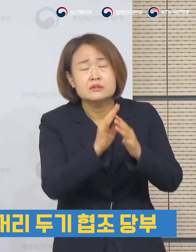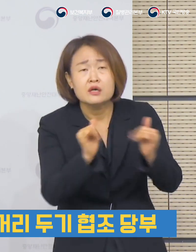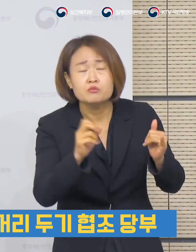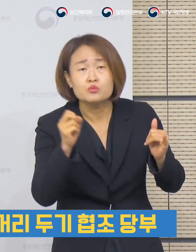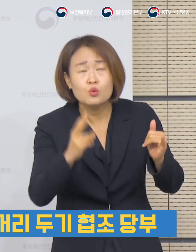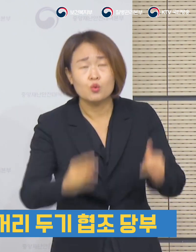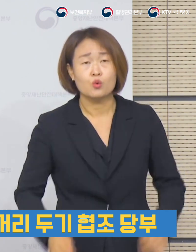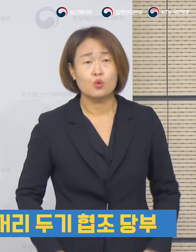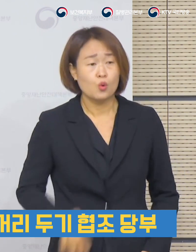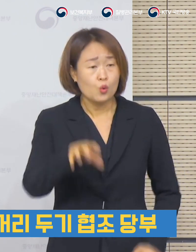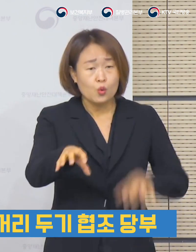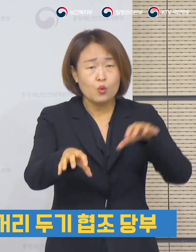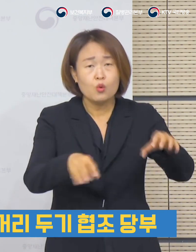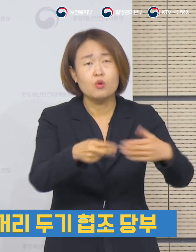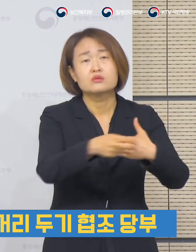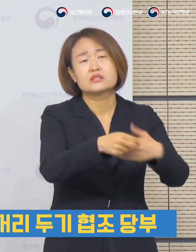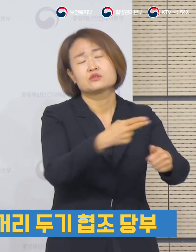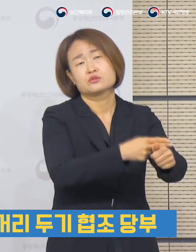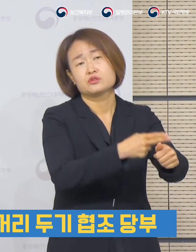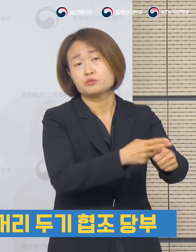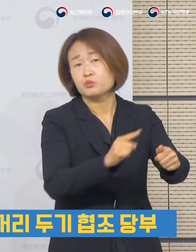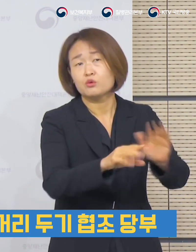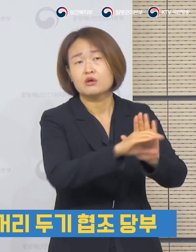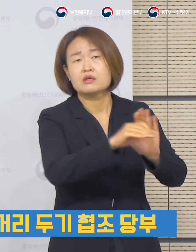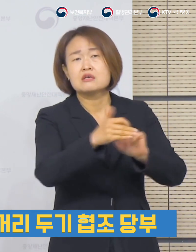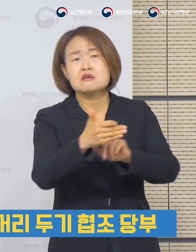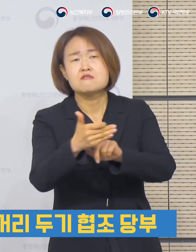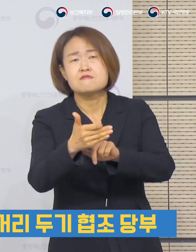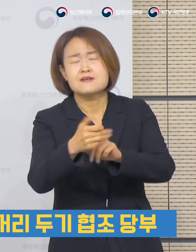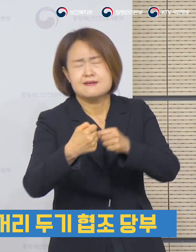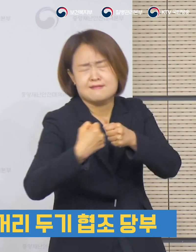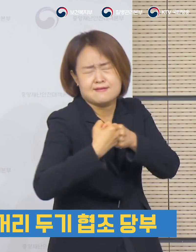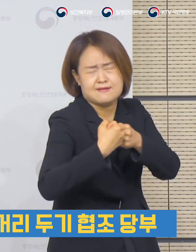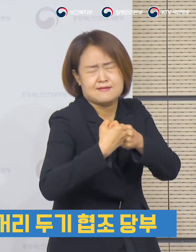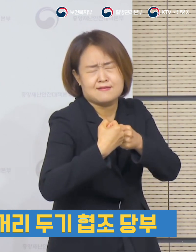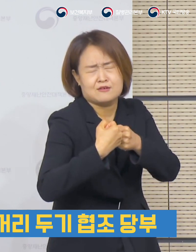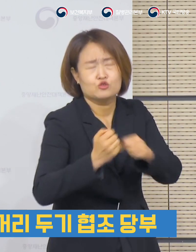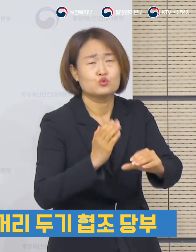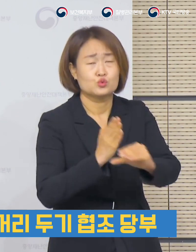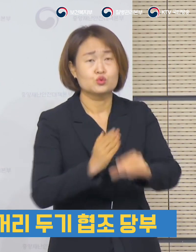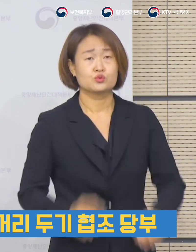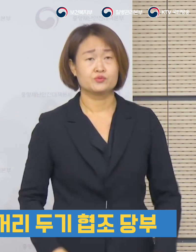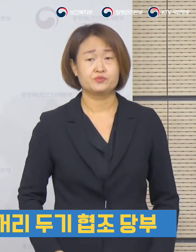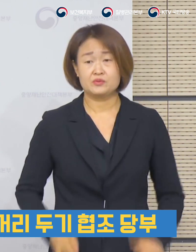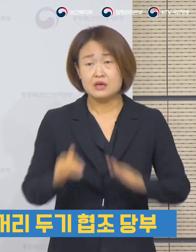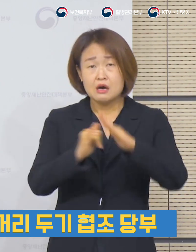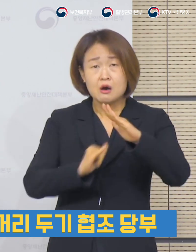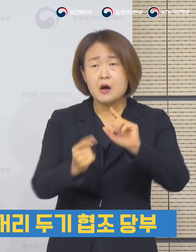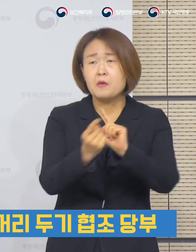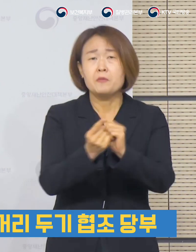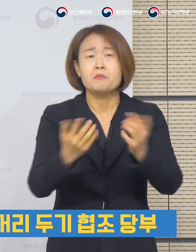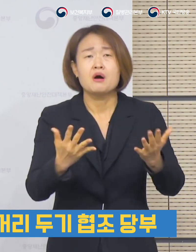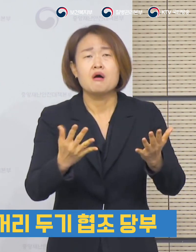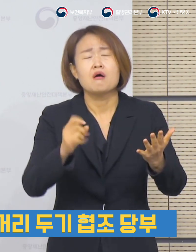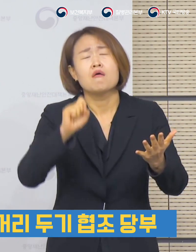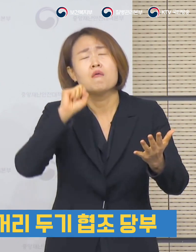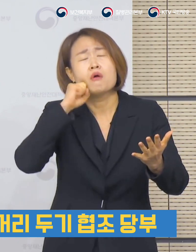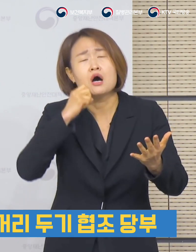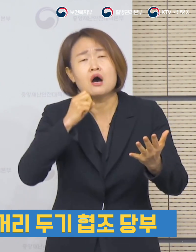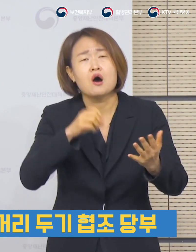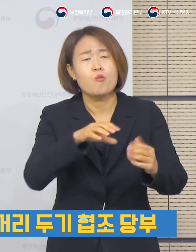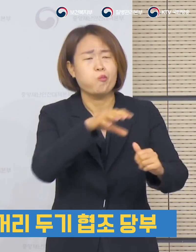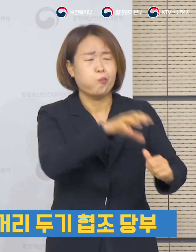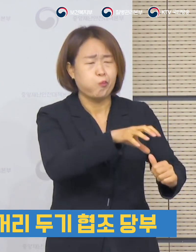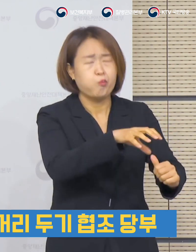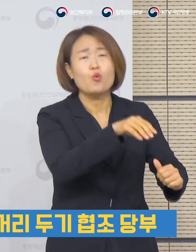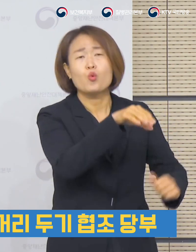많은 현장의 의료진들이 코로나19와 사투를 벌이고 있습니다. 가족들과 만나지 못하고 격리된